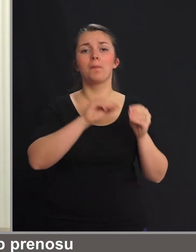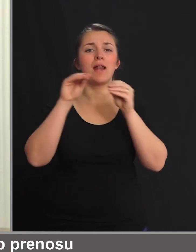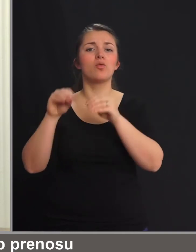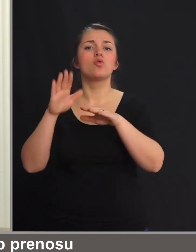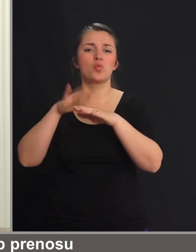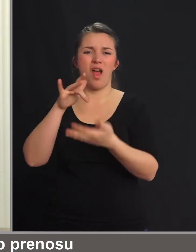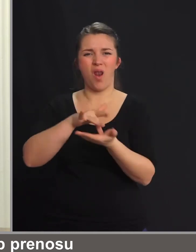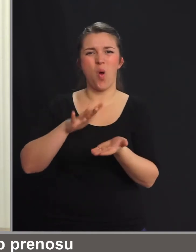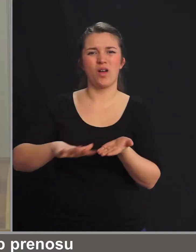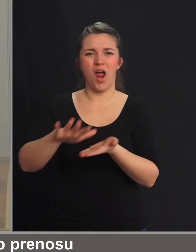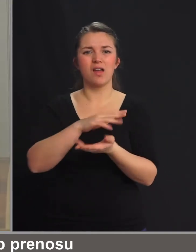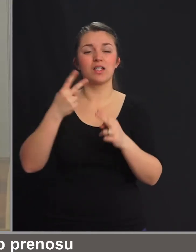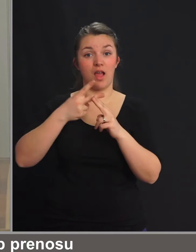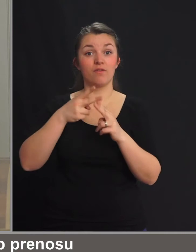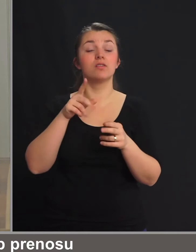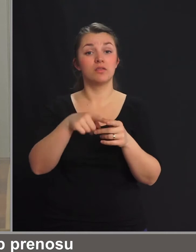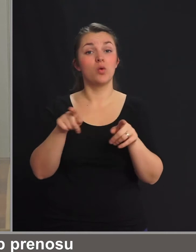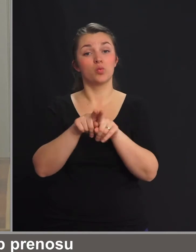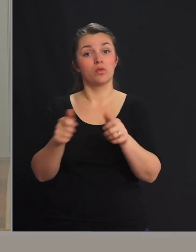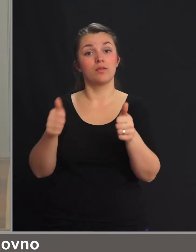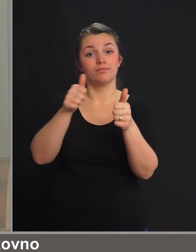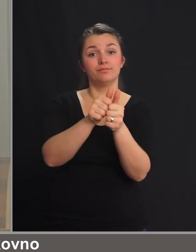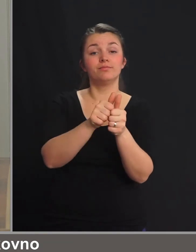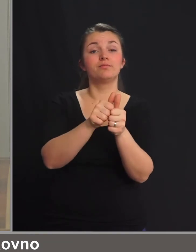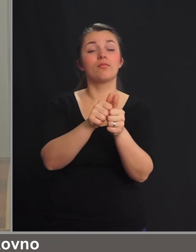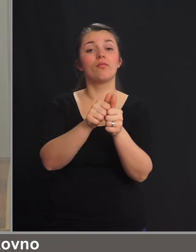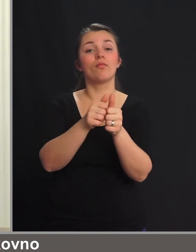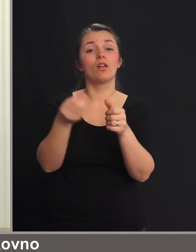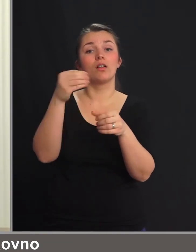ob prenosu na lokalni televiziji opremili